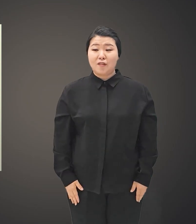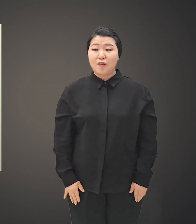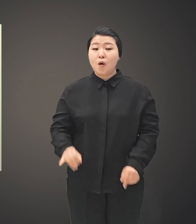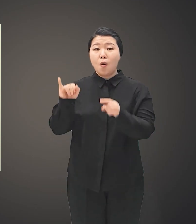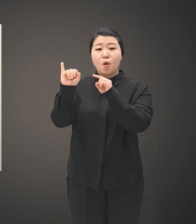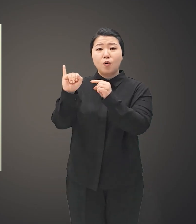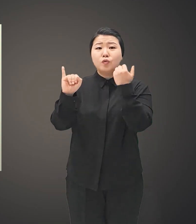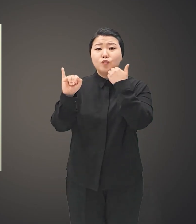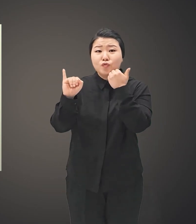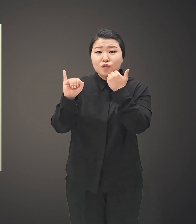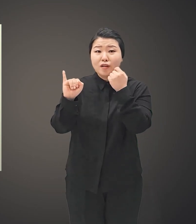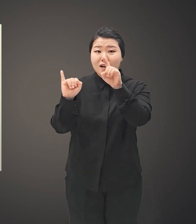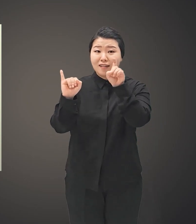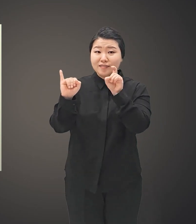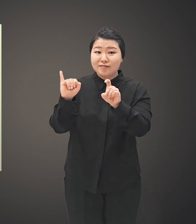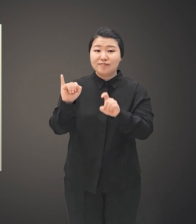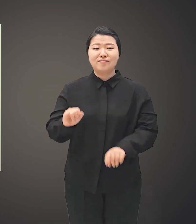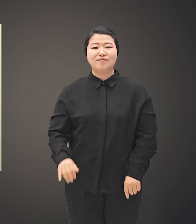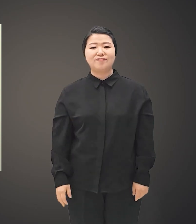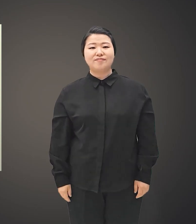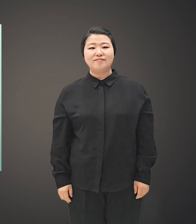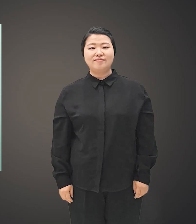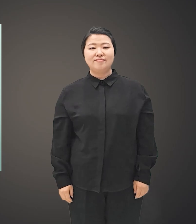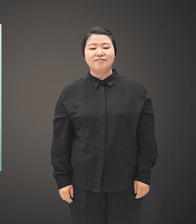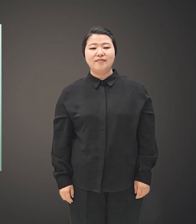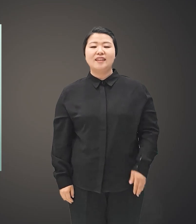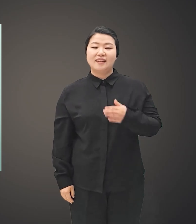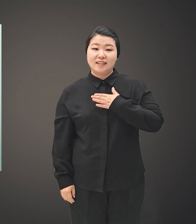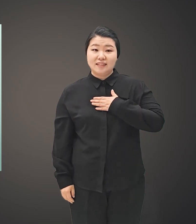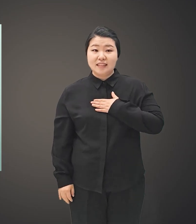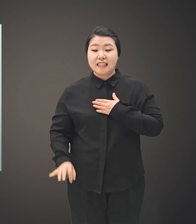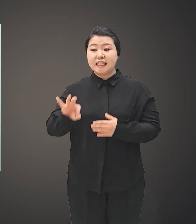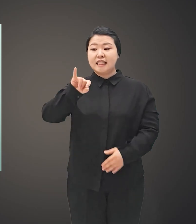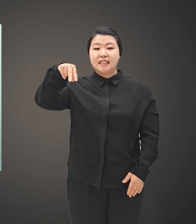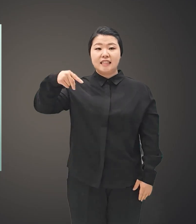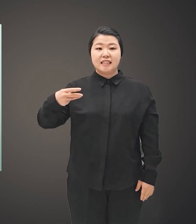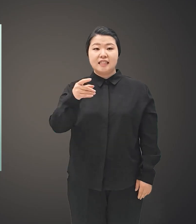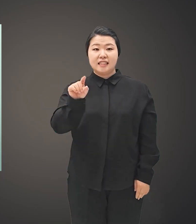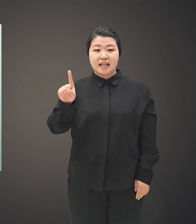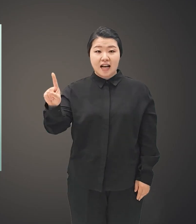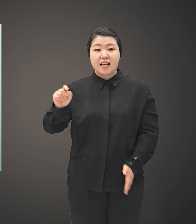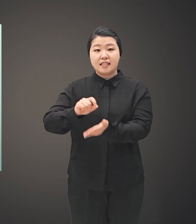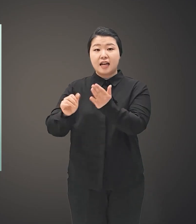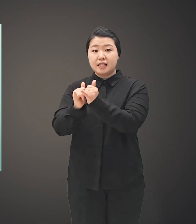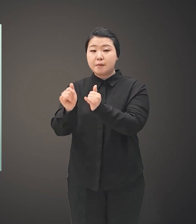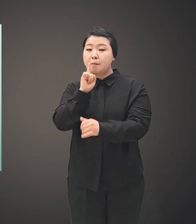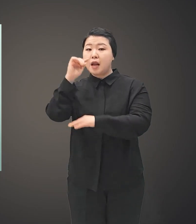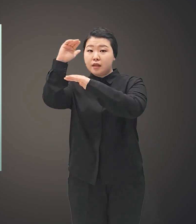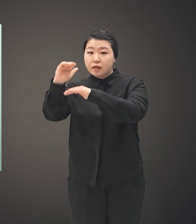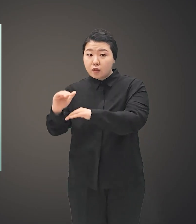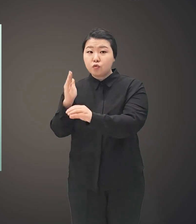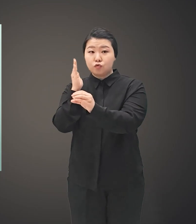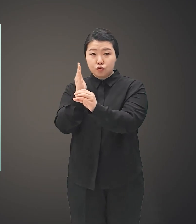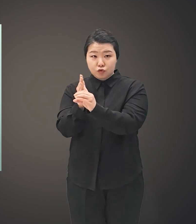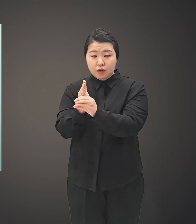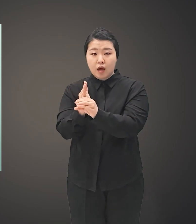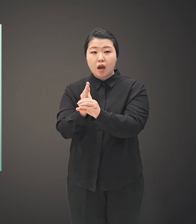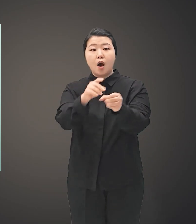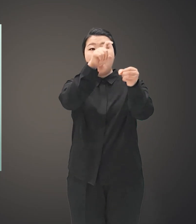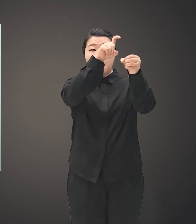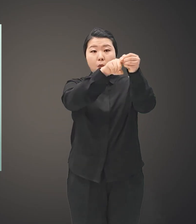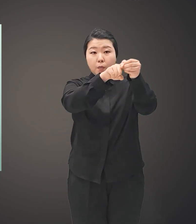학생이래요. 도대체 누구일까요? 저는 이슬아 작가님이 하신 말씀 중에서